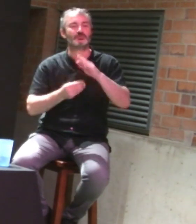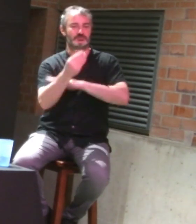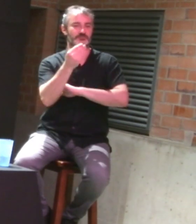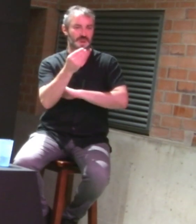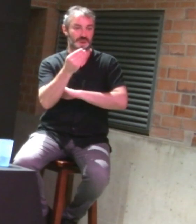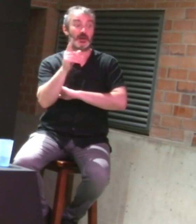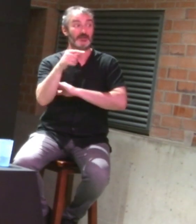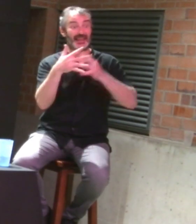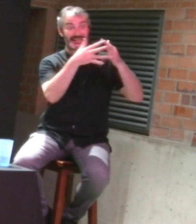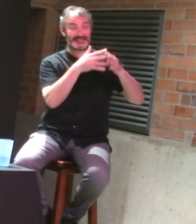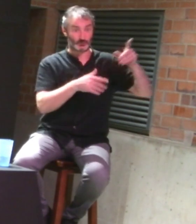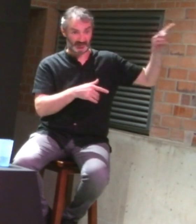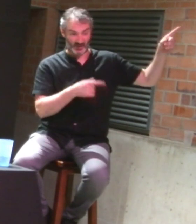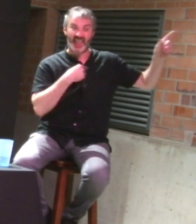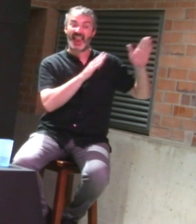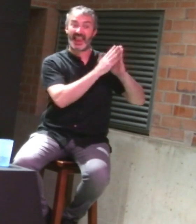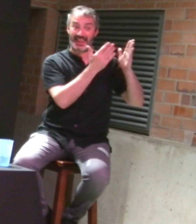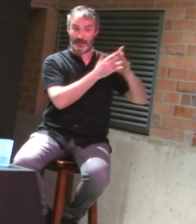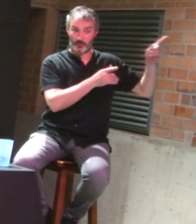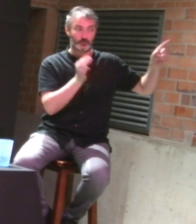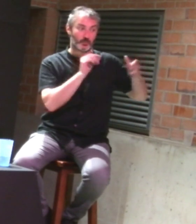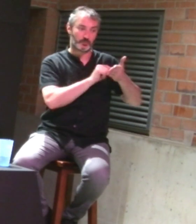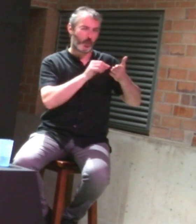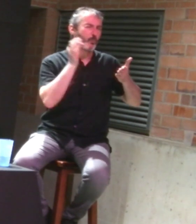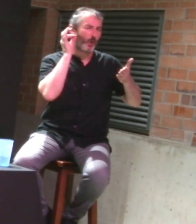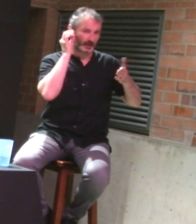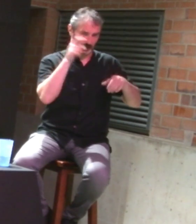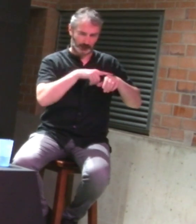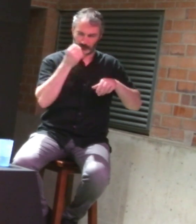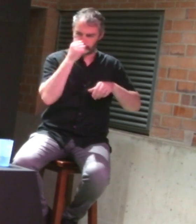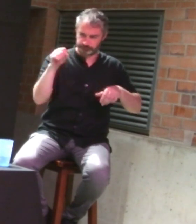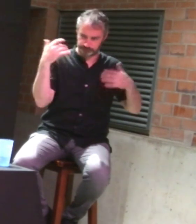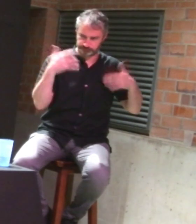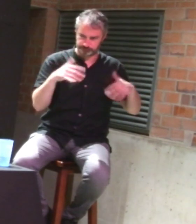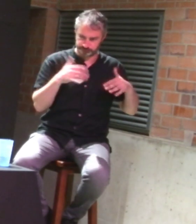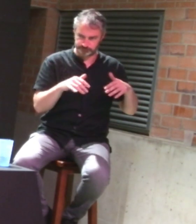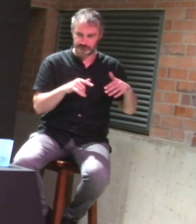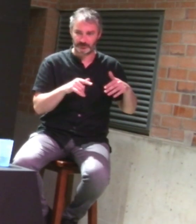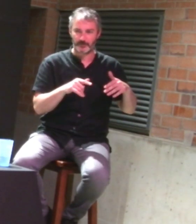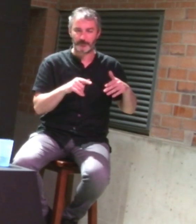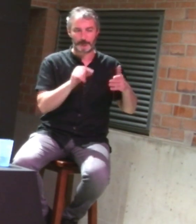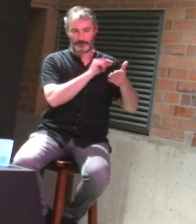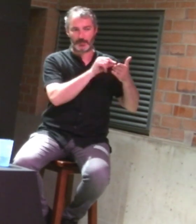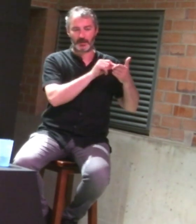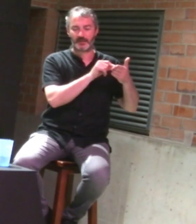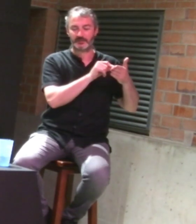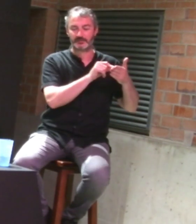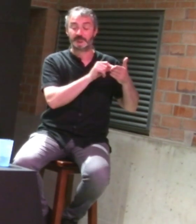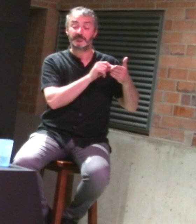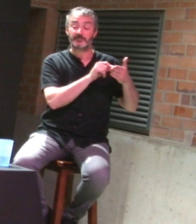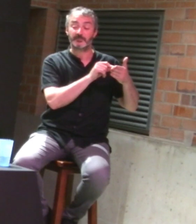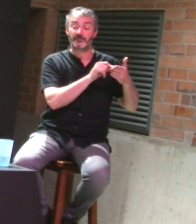Units una sèrie de publicacions lliurepensadores molt radicals, des de Lucifer, per exemple, que l'hom ja tenim tot, Lucifer,